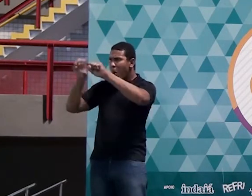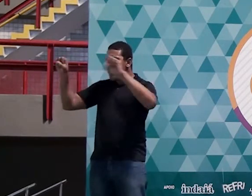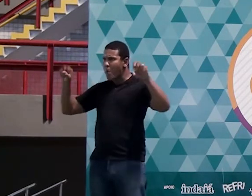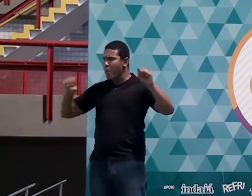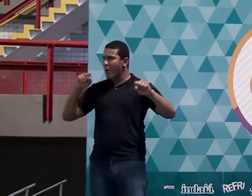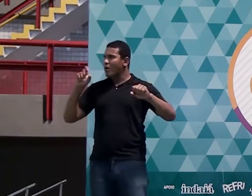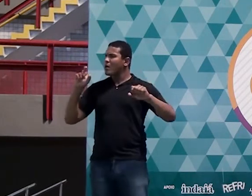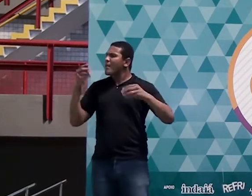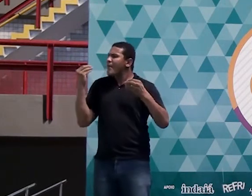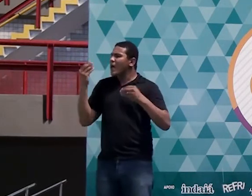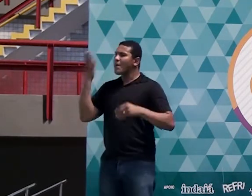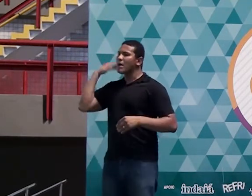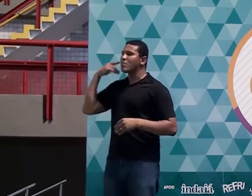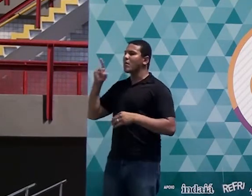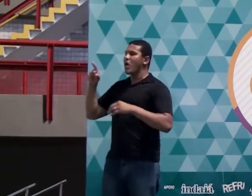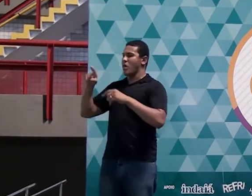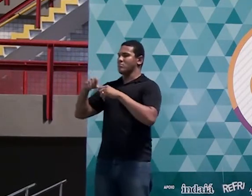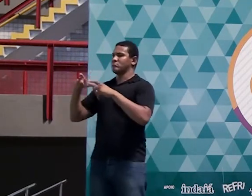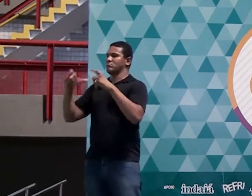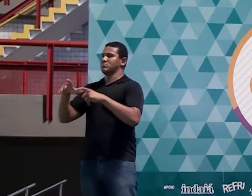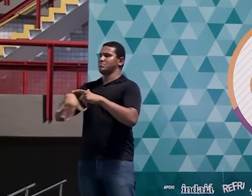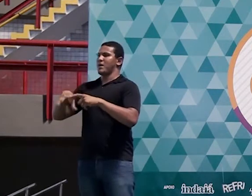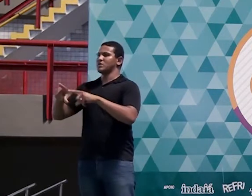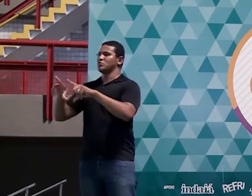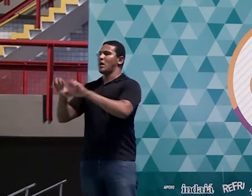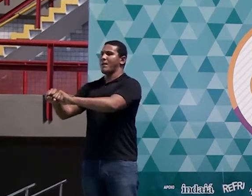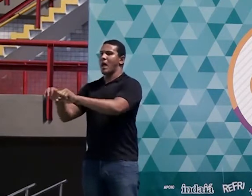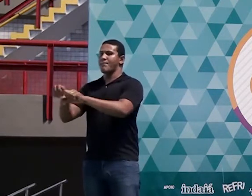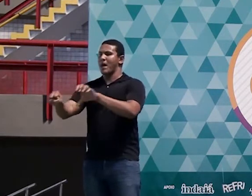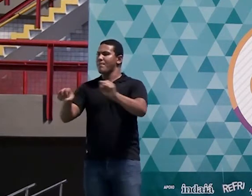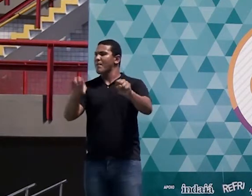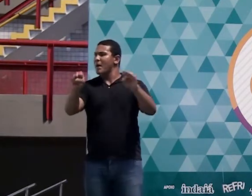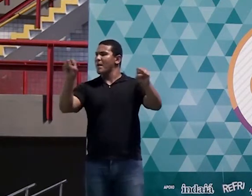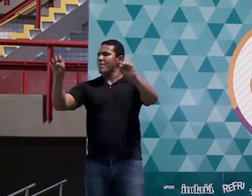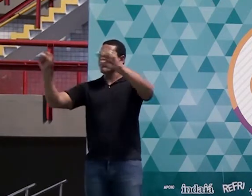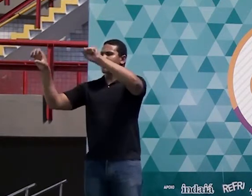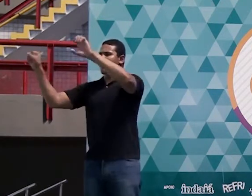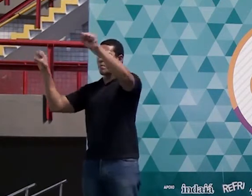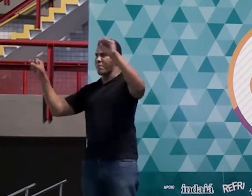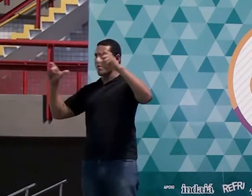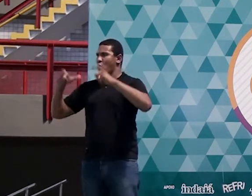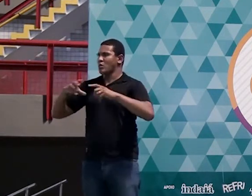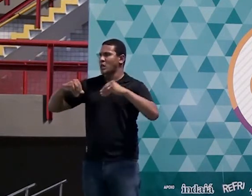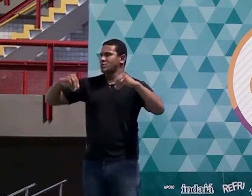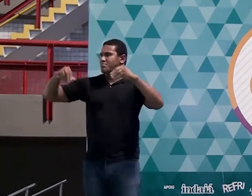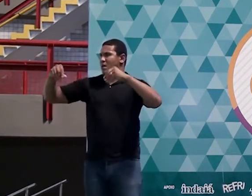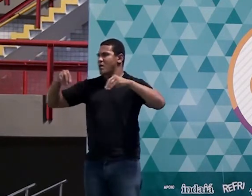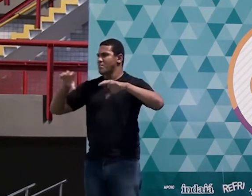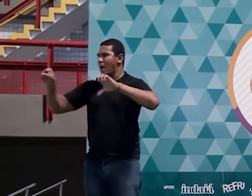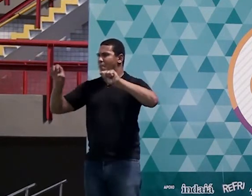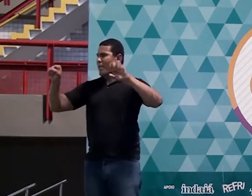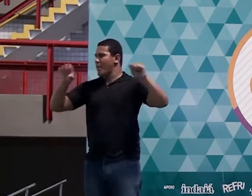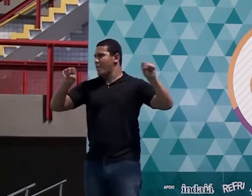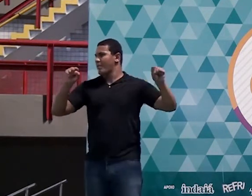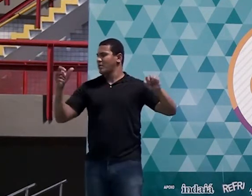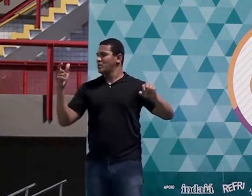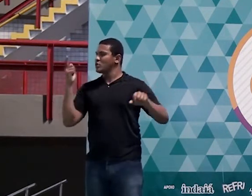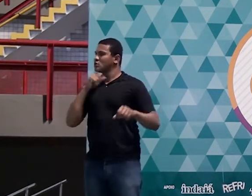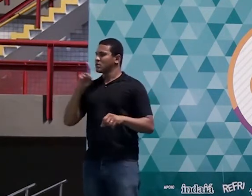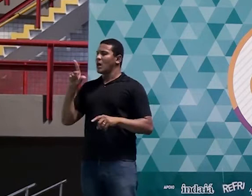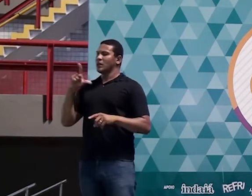por espaço. Enquanto a Europa está fazendo guerra, procurando mais espaço, vindo